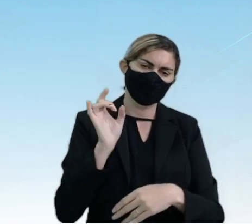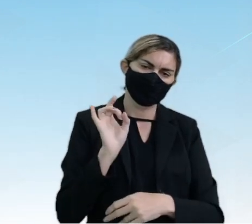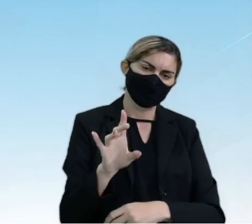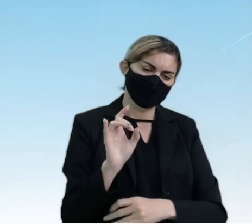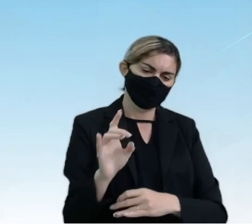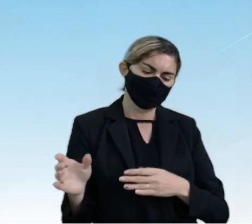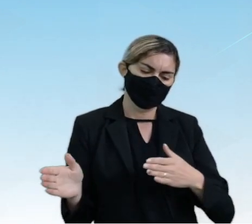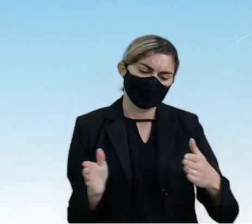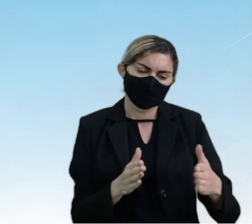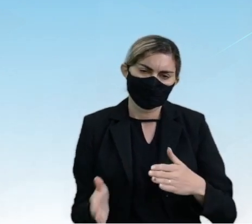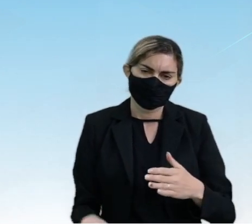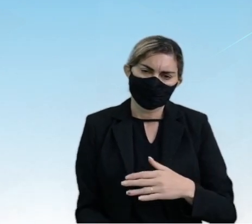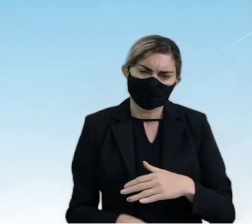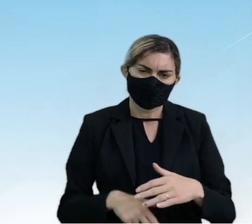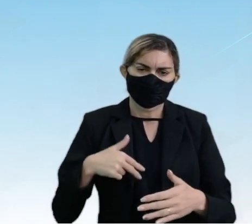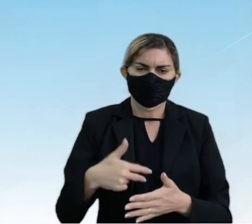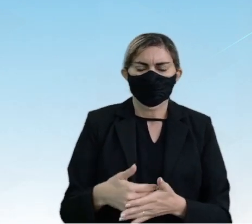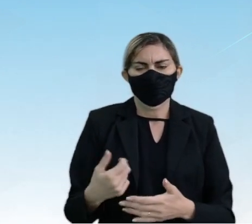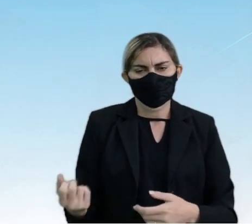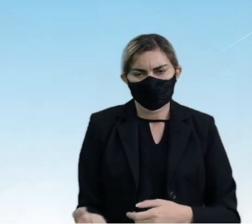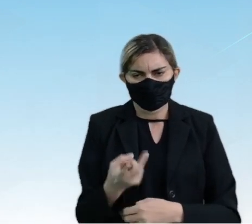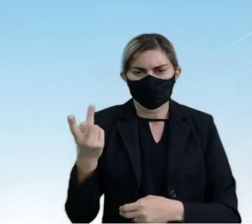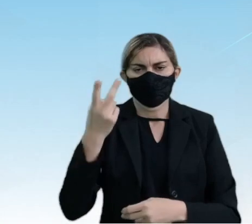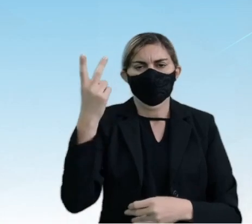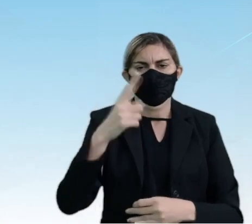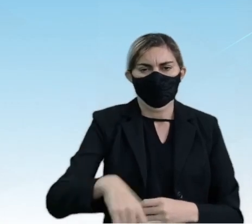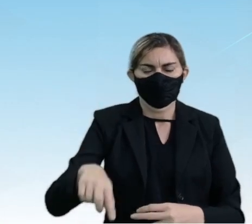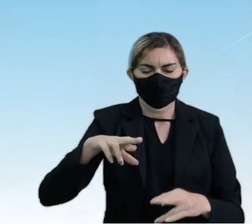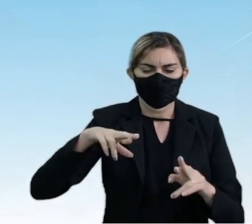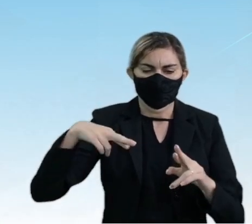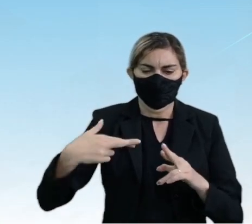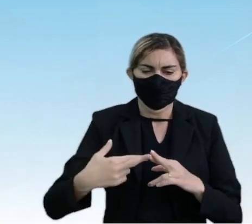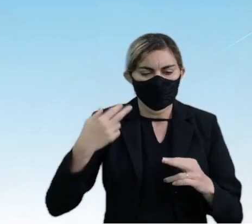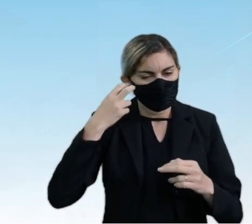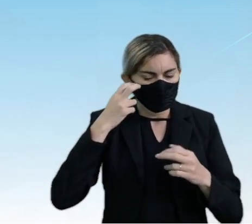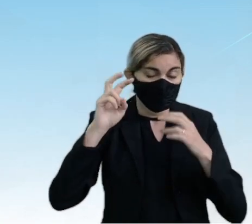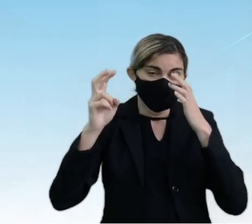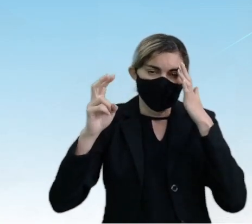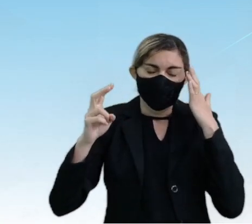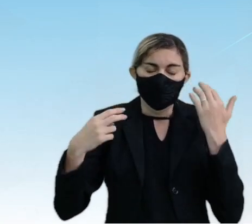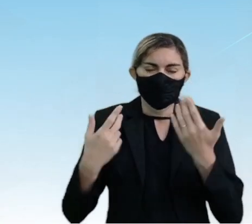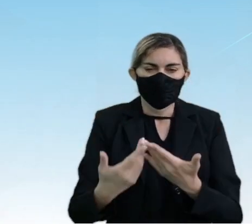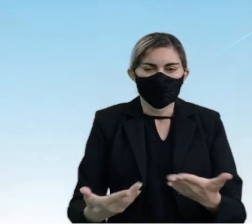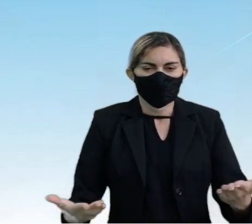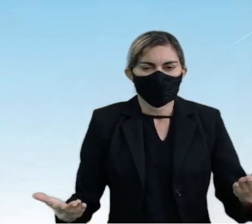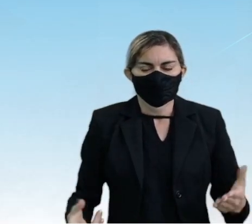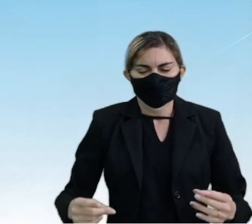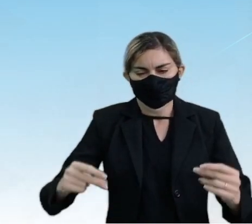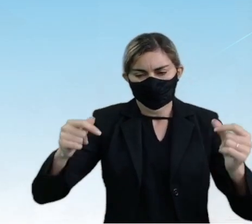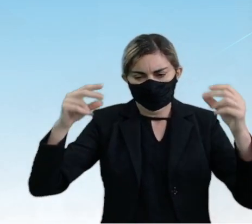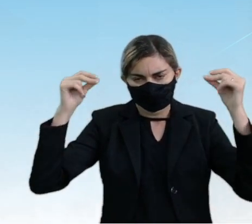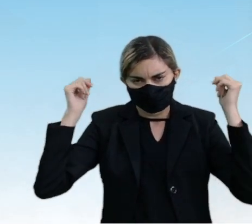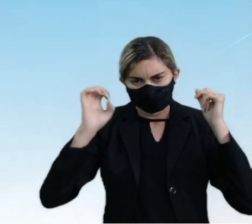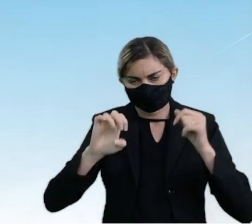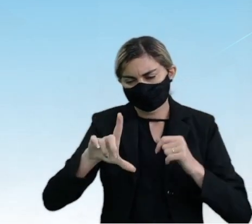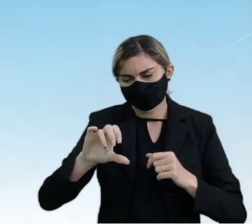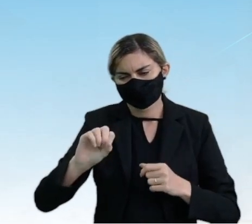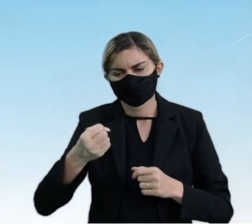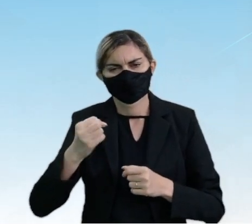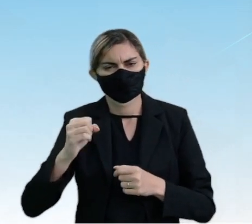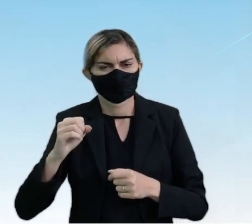ali no período do Renascimento, com a revalorização das referências culturais da antiguidade clássica. Né? Então,